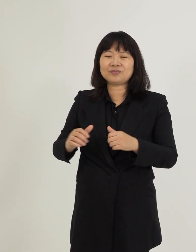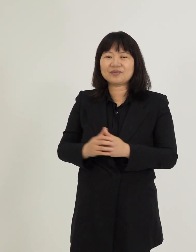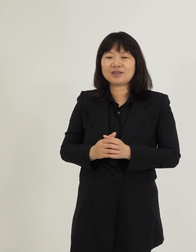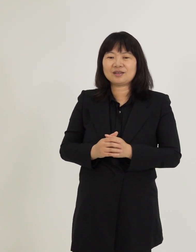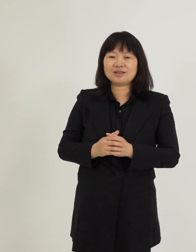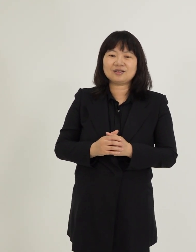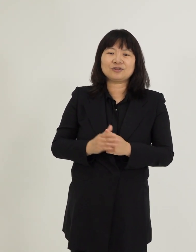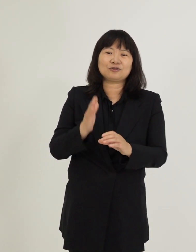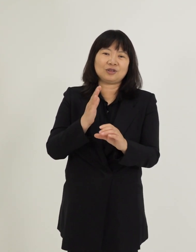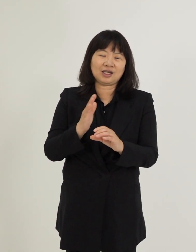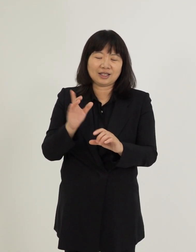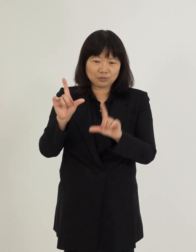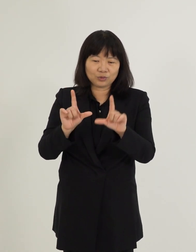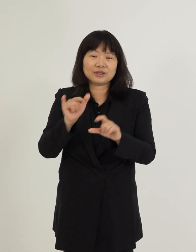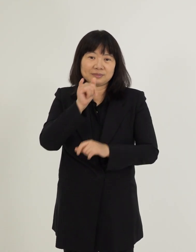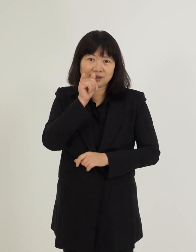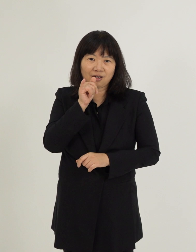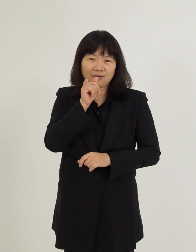다시 보세요.